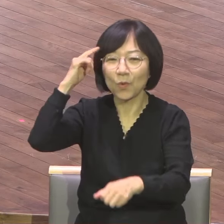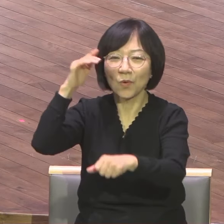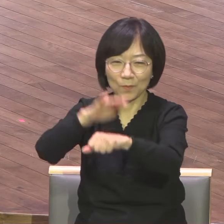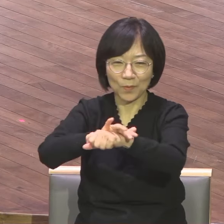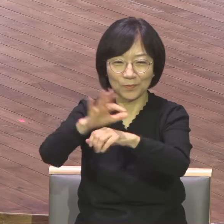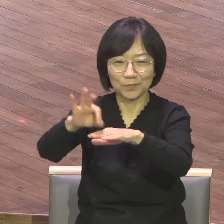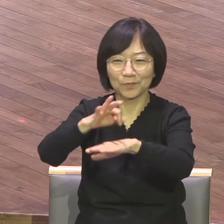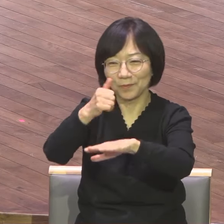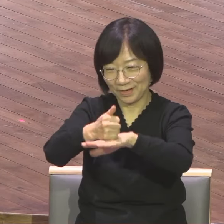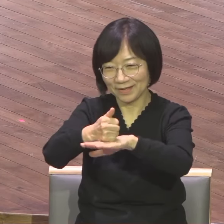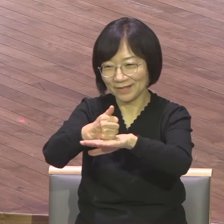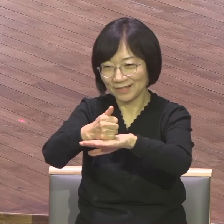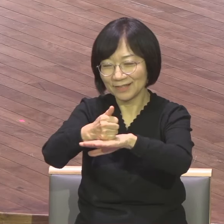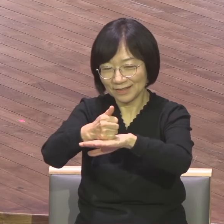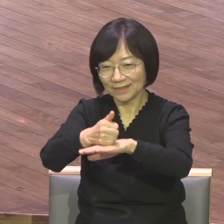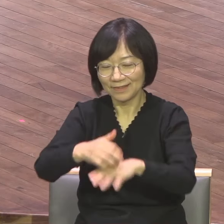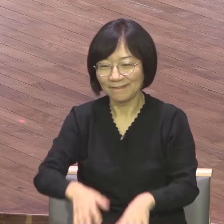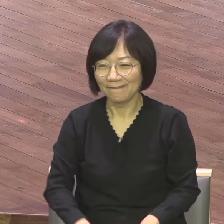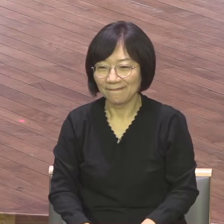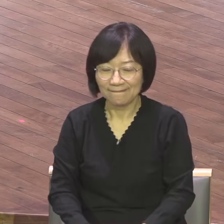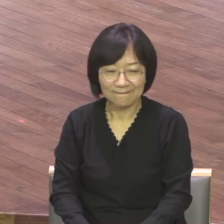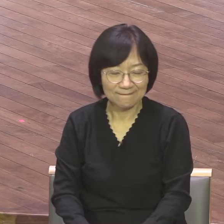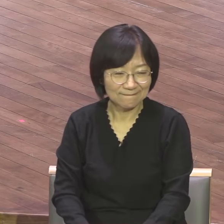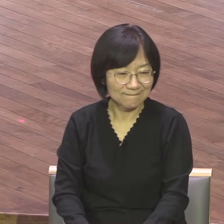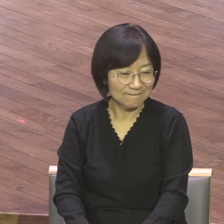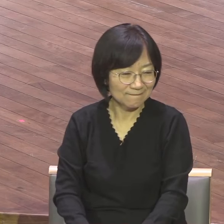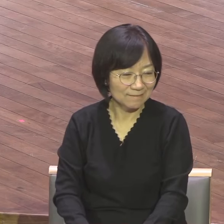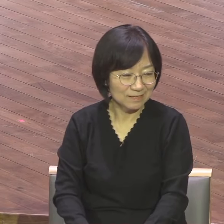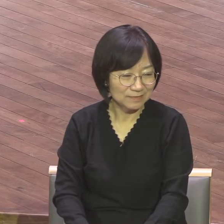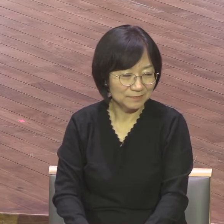성도 여러분, 솔로몬처럼